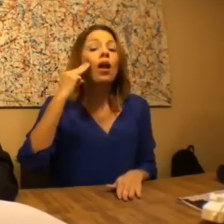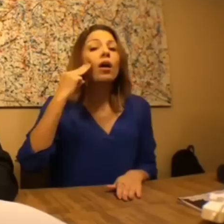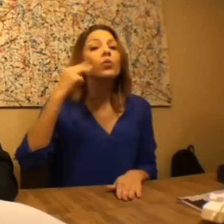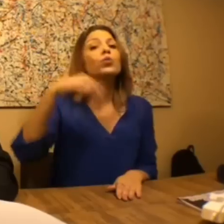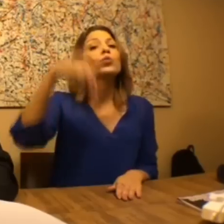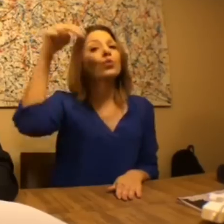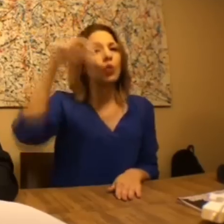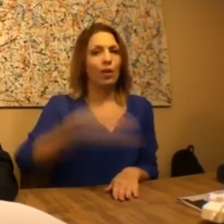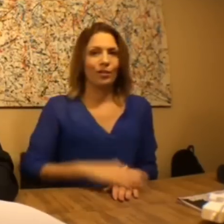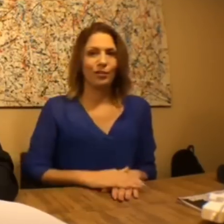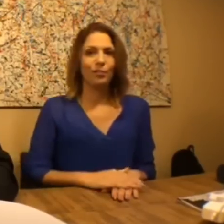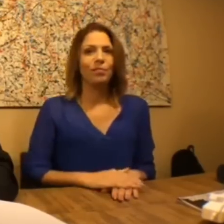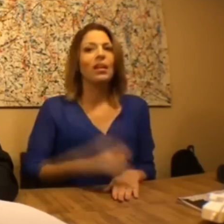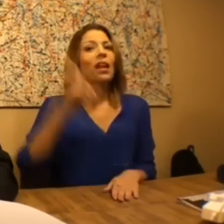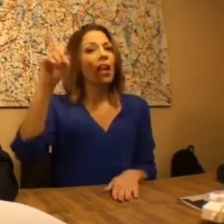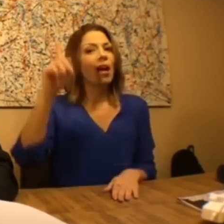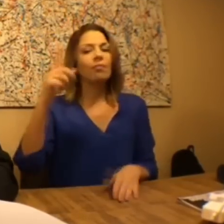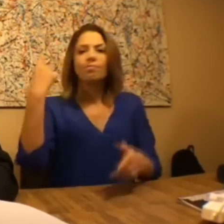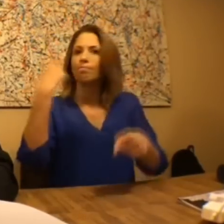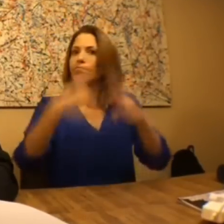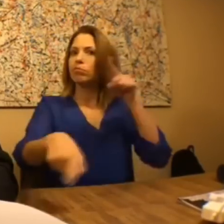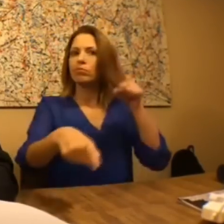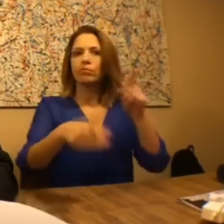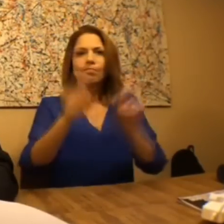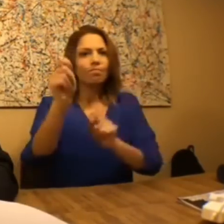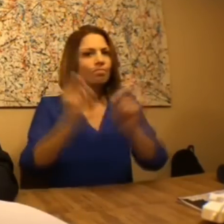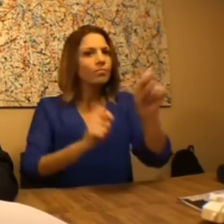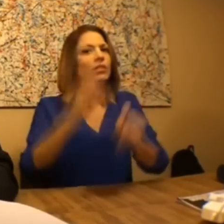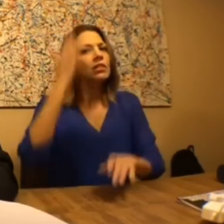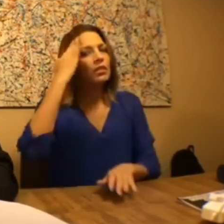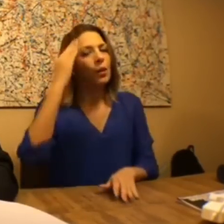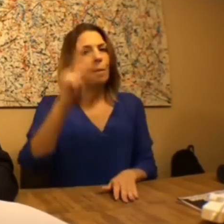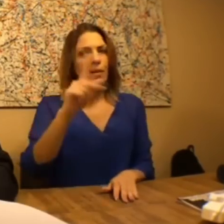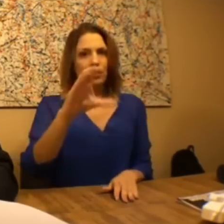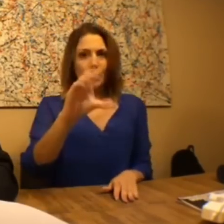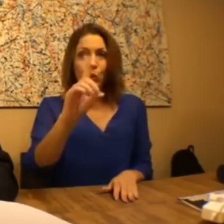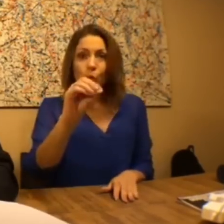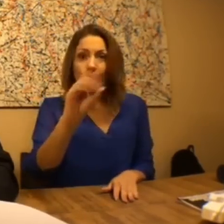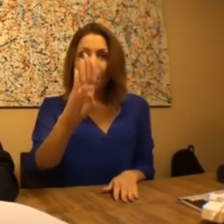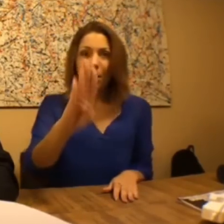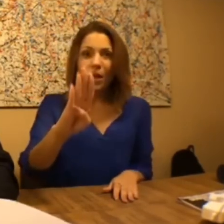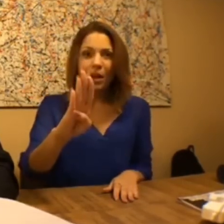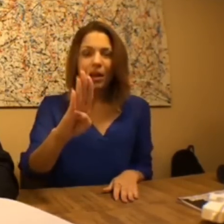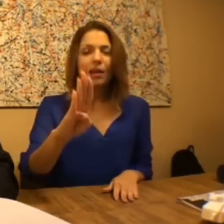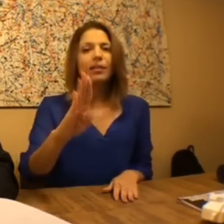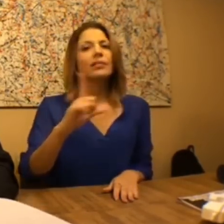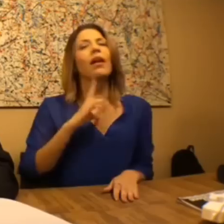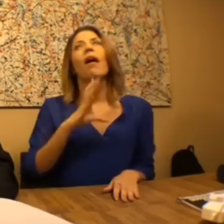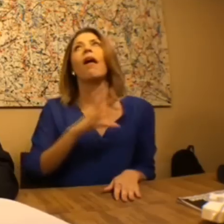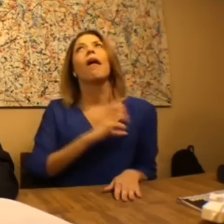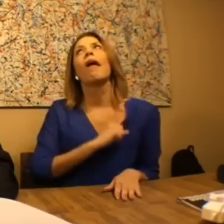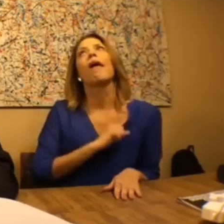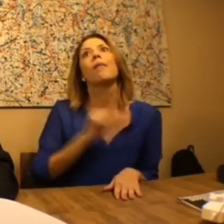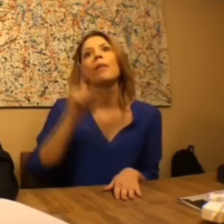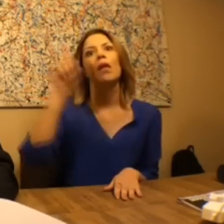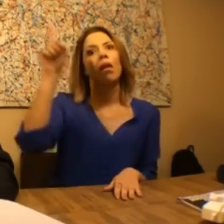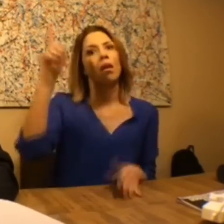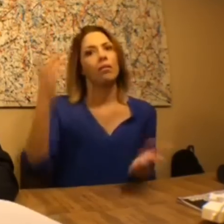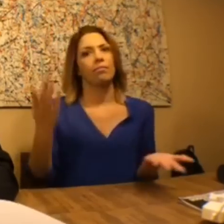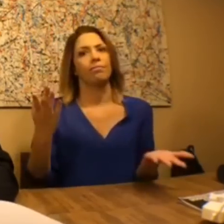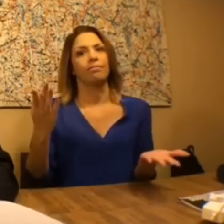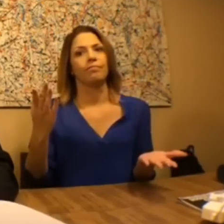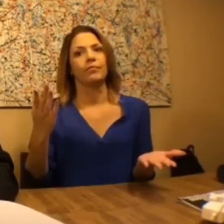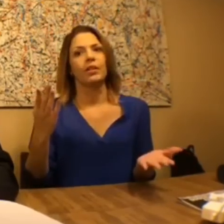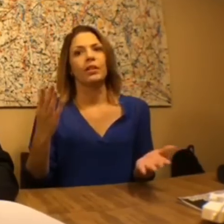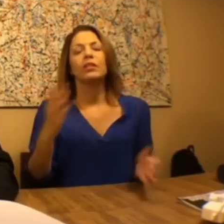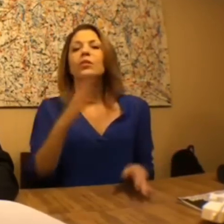cujo candidato a vice, né, Manuela Dávila, do PCdoB, morre de amores. Inclusive, quando morreu o pai do